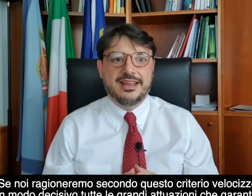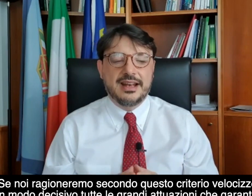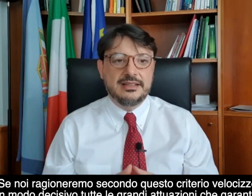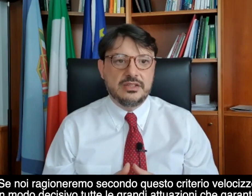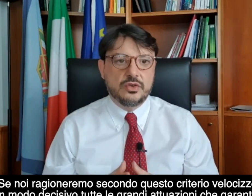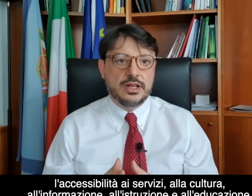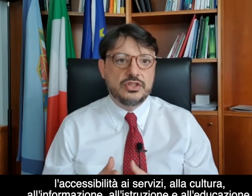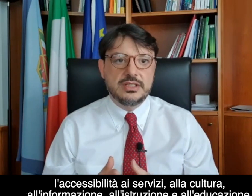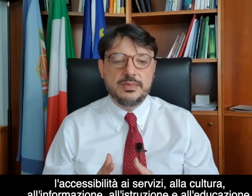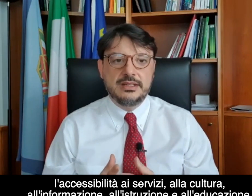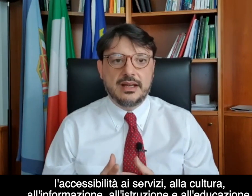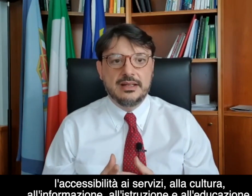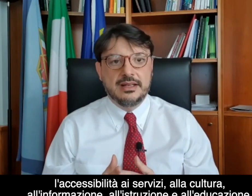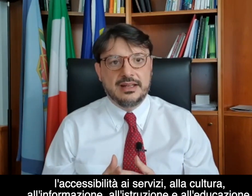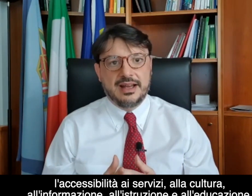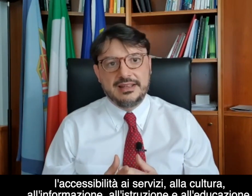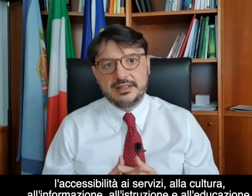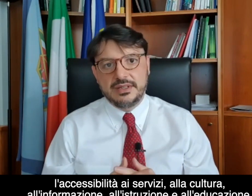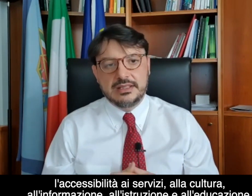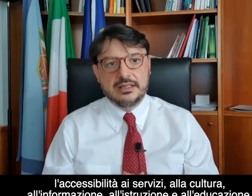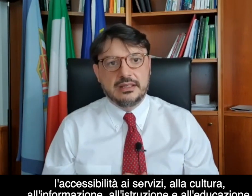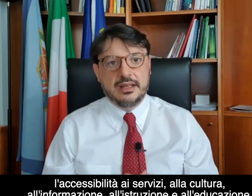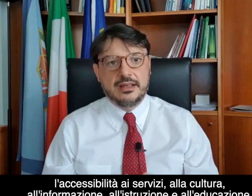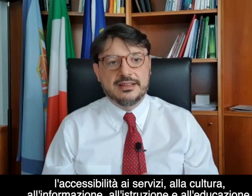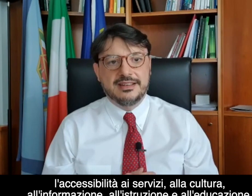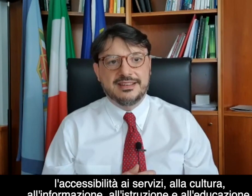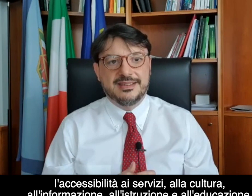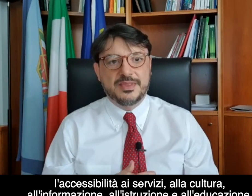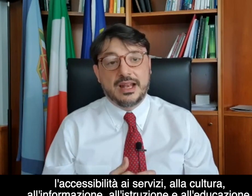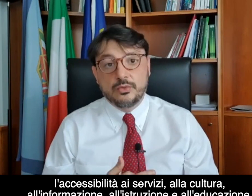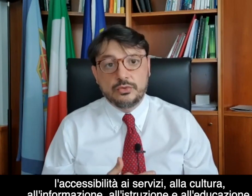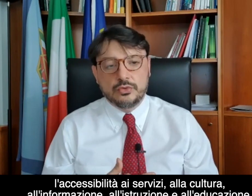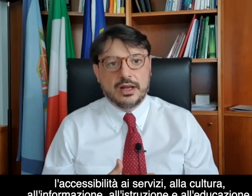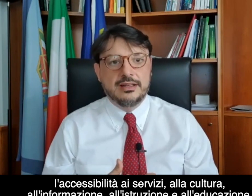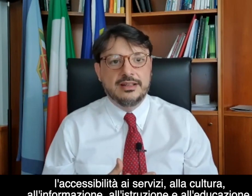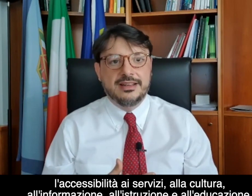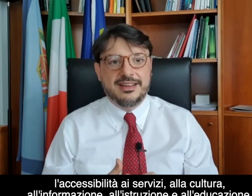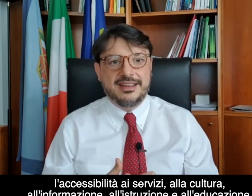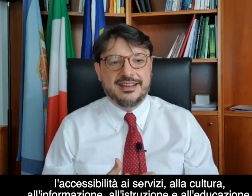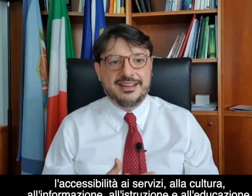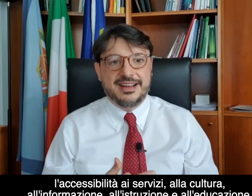garantiscono l'accessibilità ai servizi e alla cultura e all'informazione